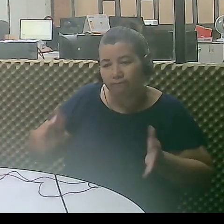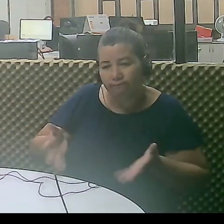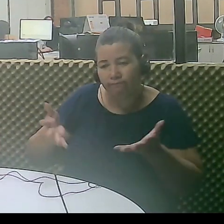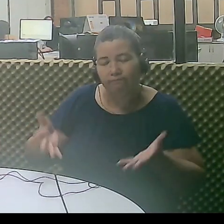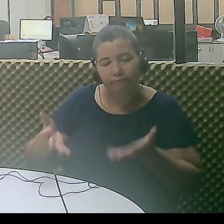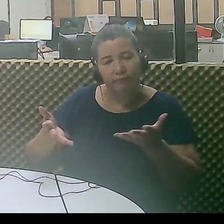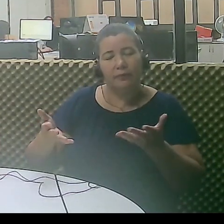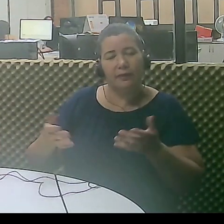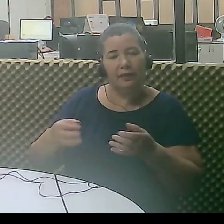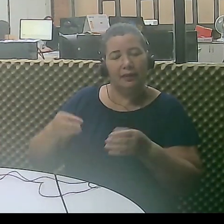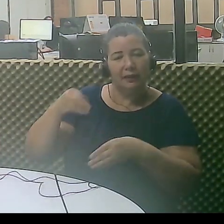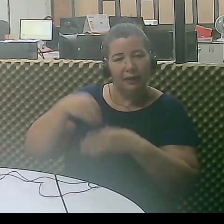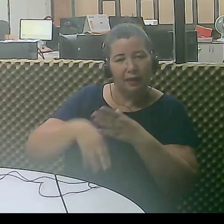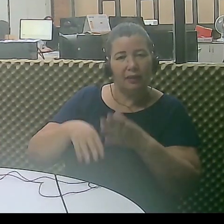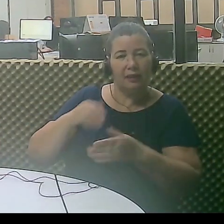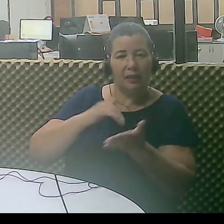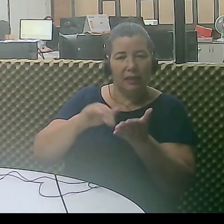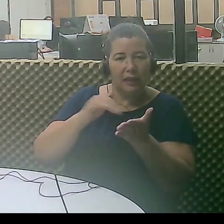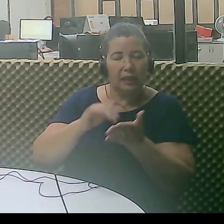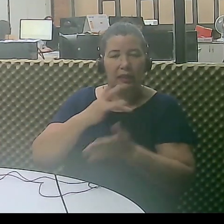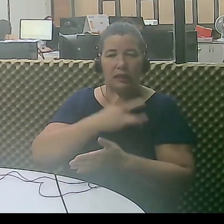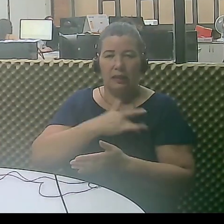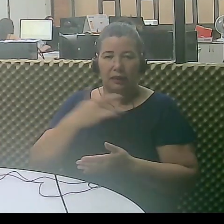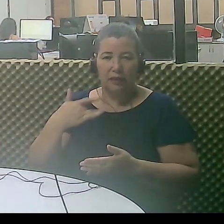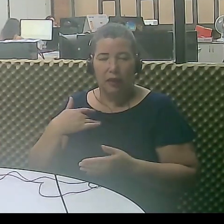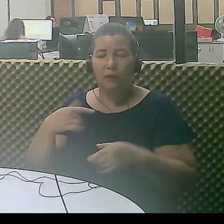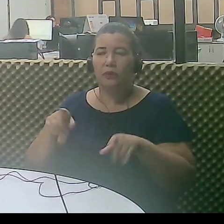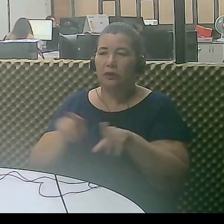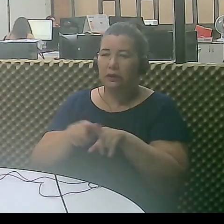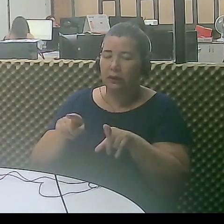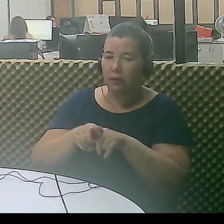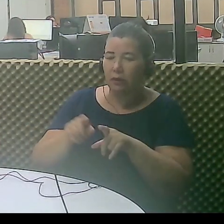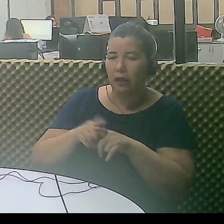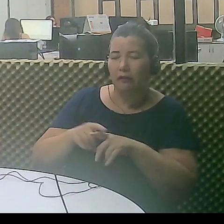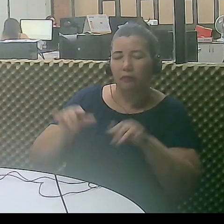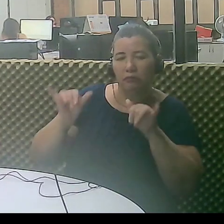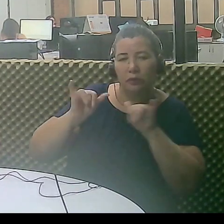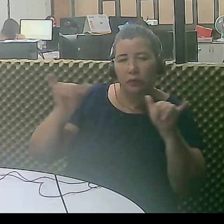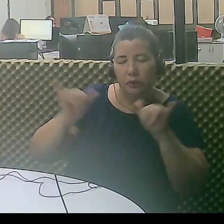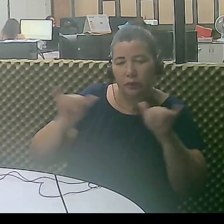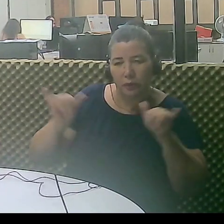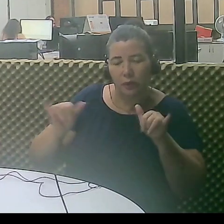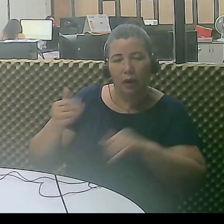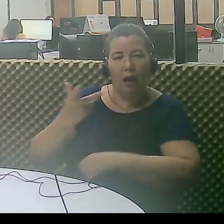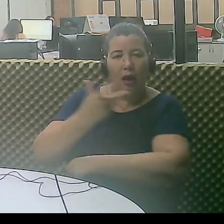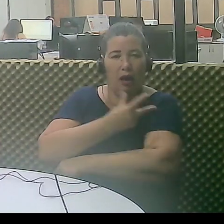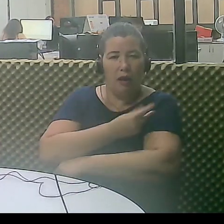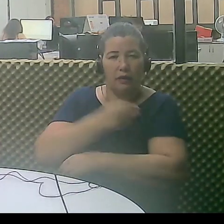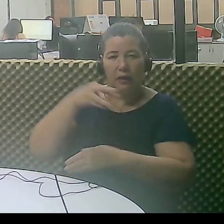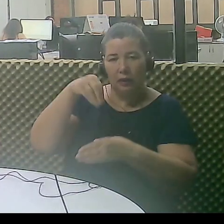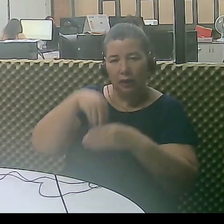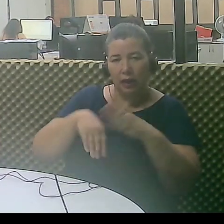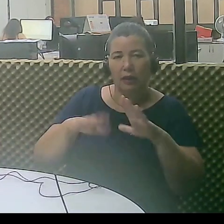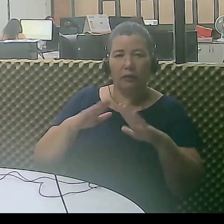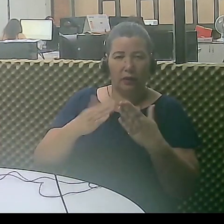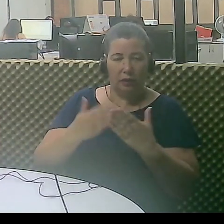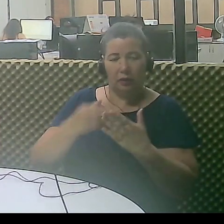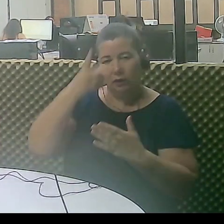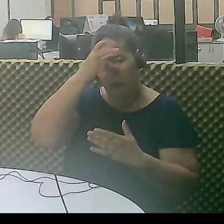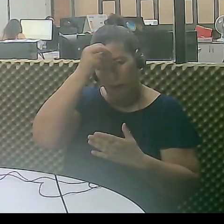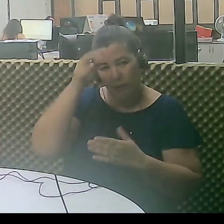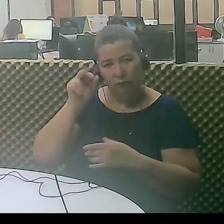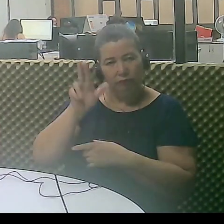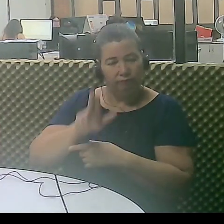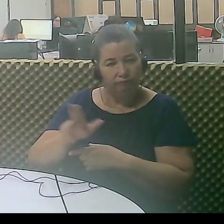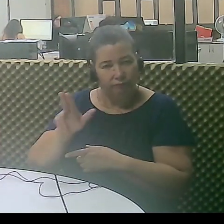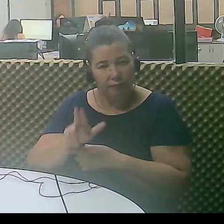sensibilização na rede municipal de saúde e atividades de conscientização e vacinação nas escolas públicas da cidade. O